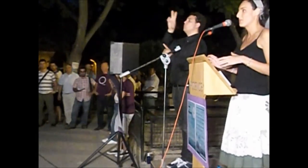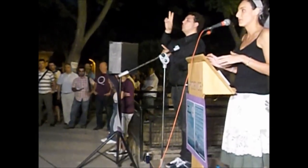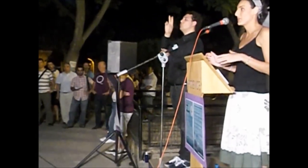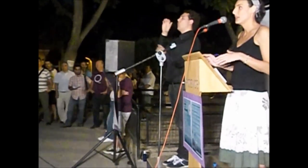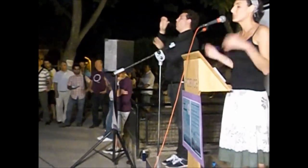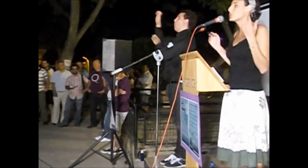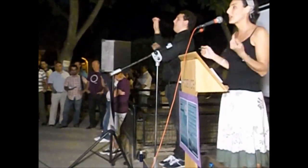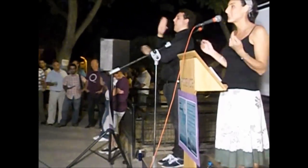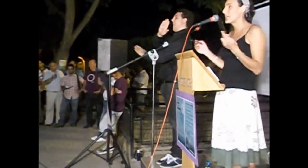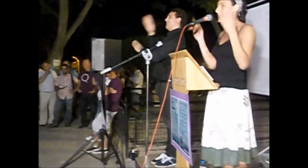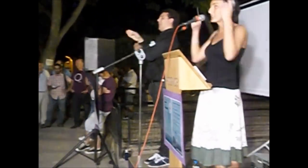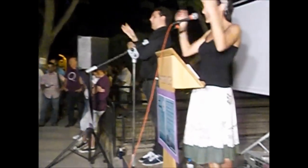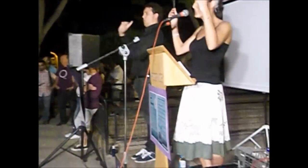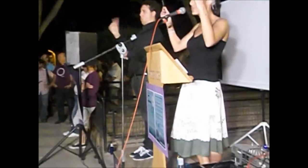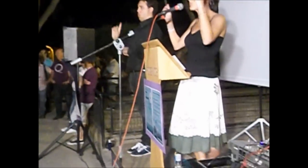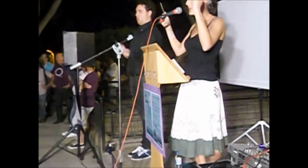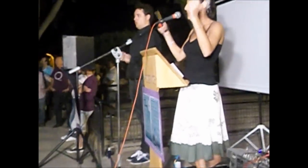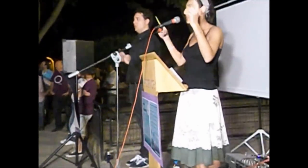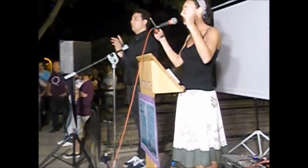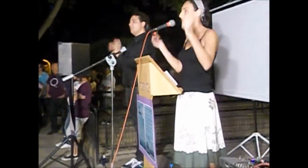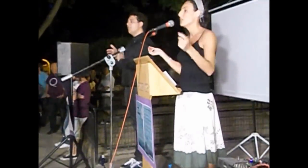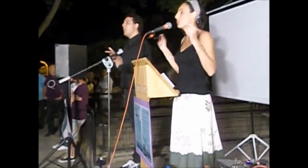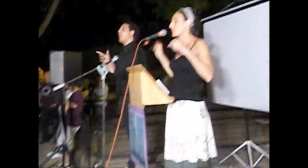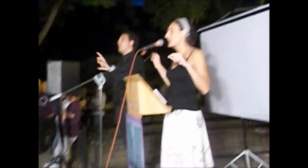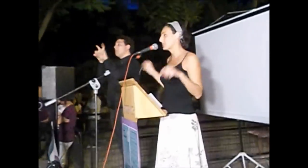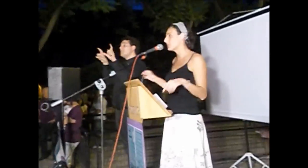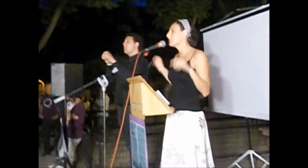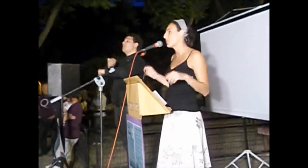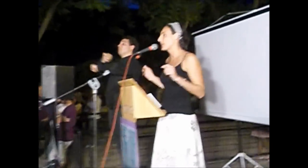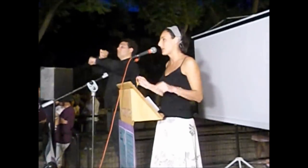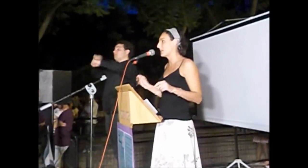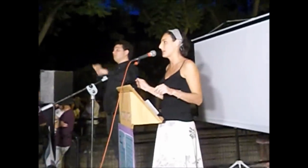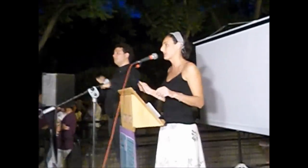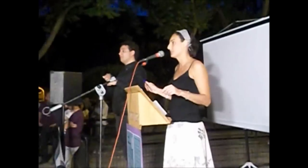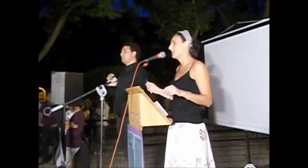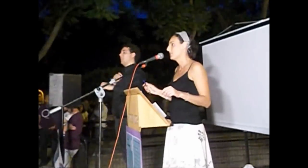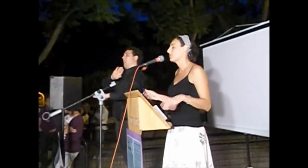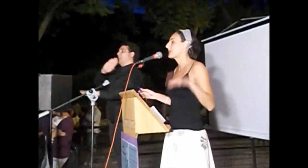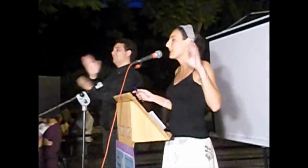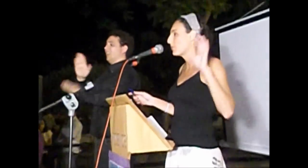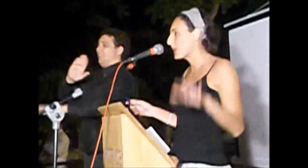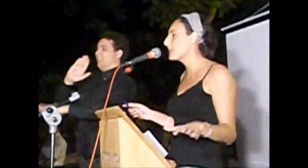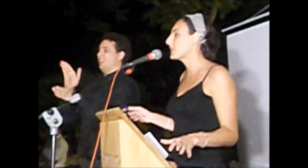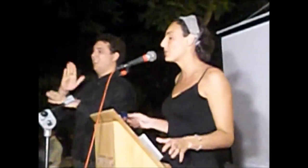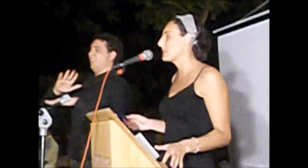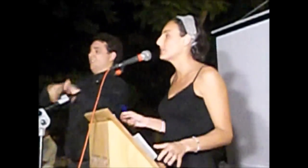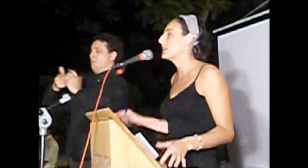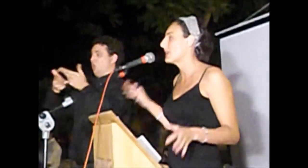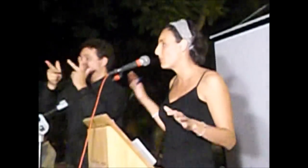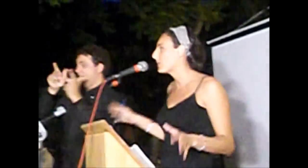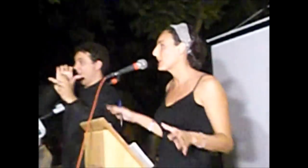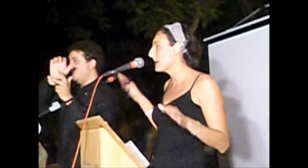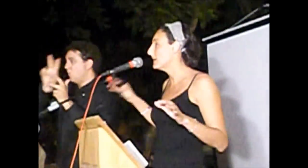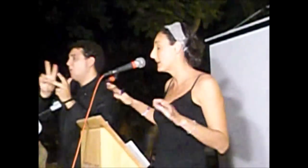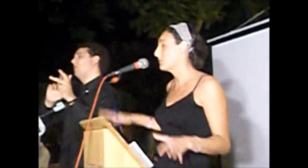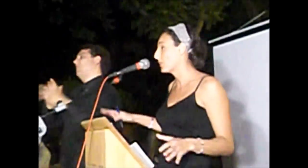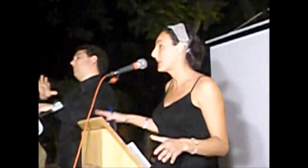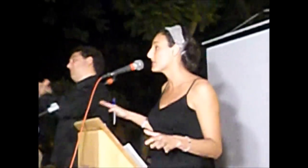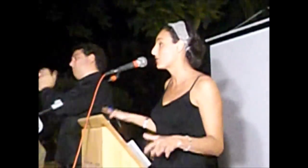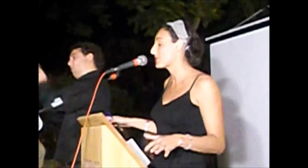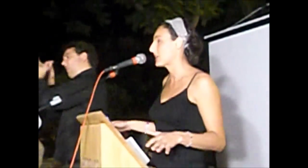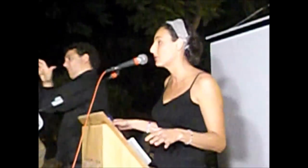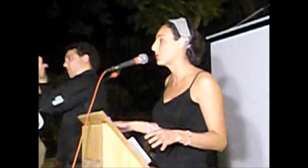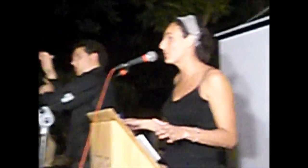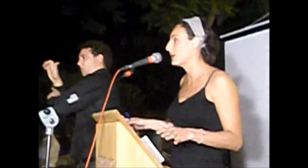Europa esto es un ataque de las grandes corporaciones contra las dos democracias contra la democracia estadounidense y la democracia y las